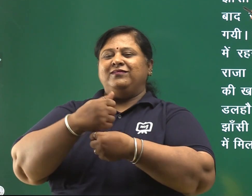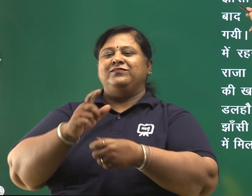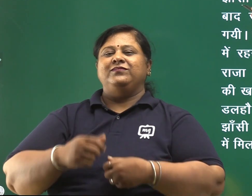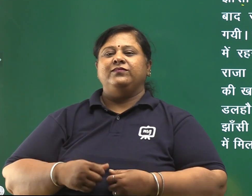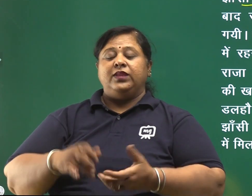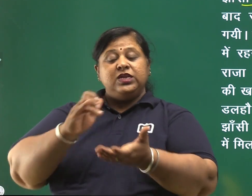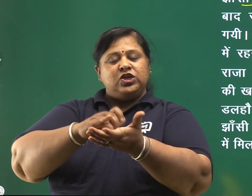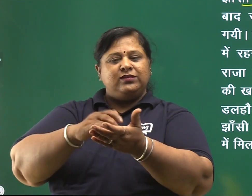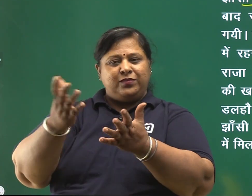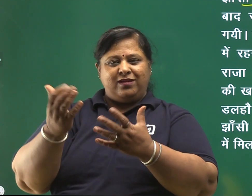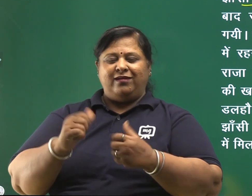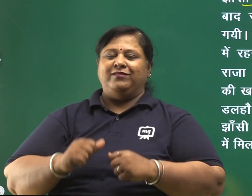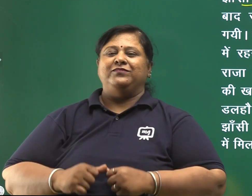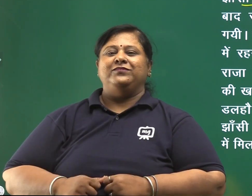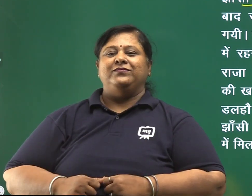झांसी में आई,